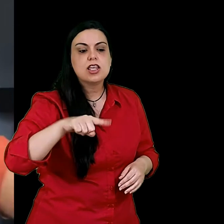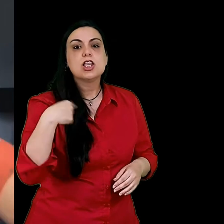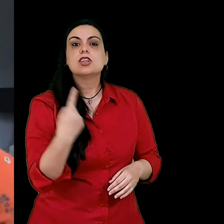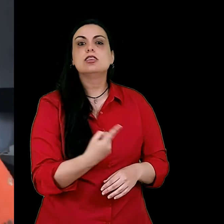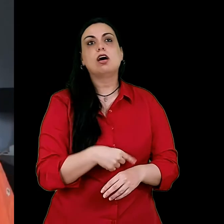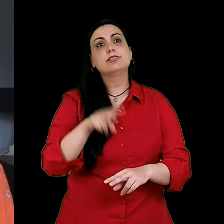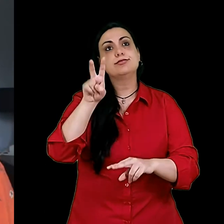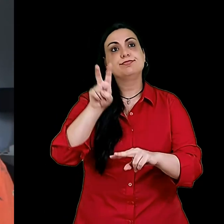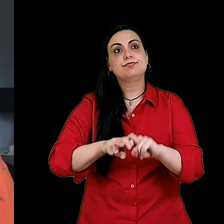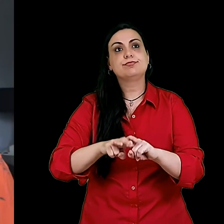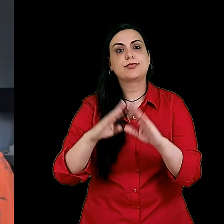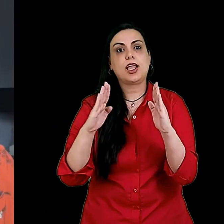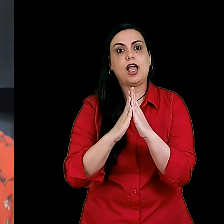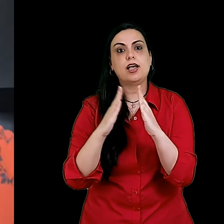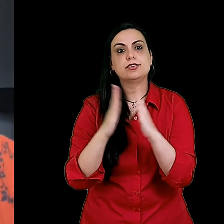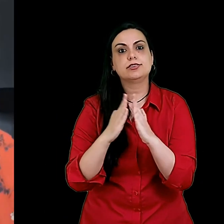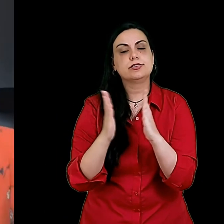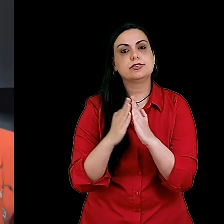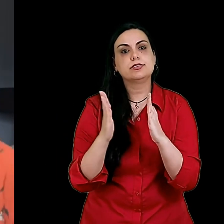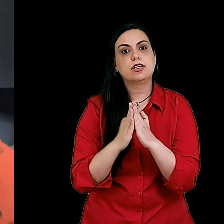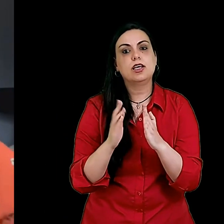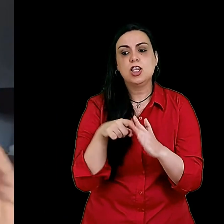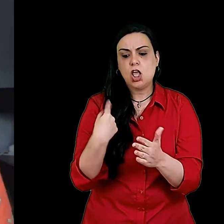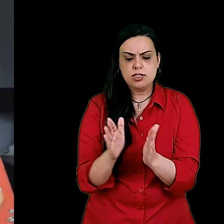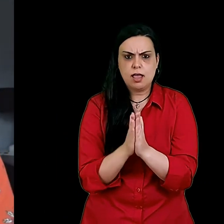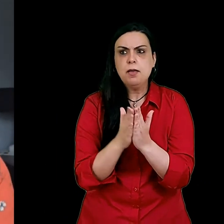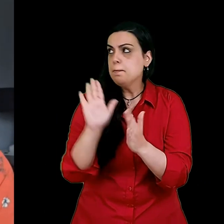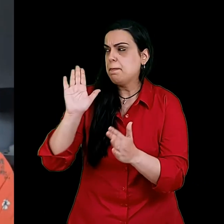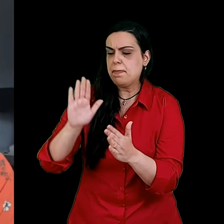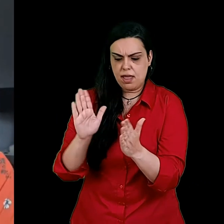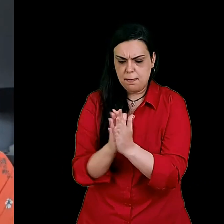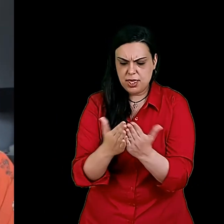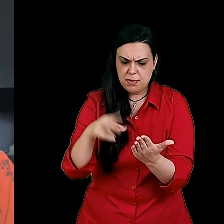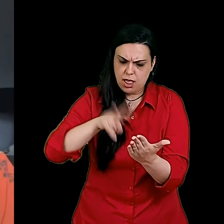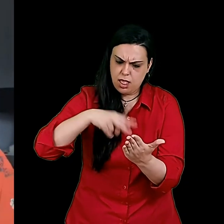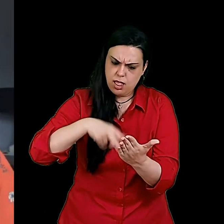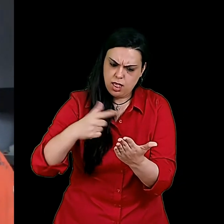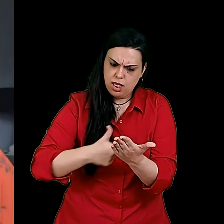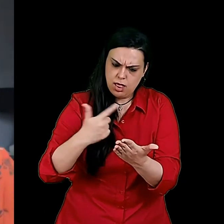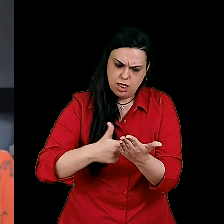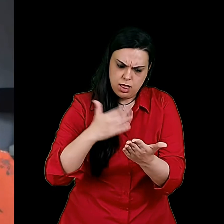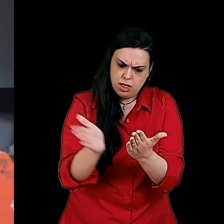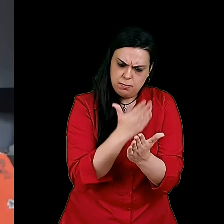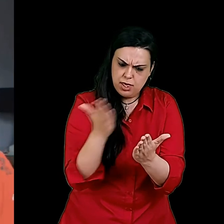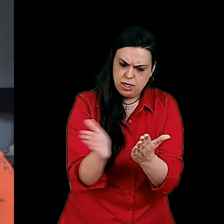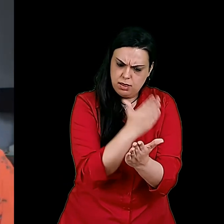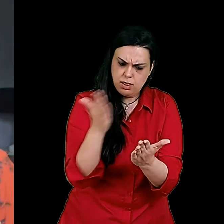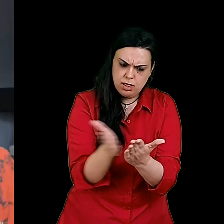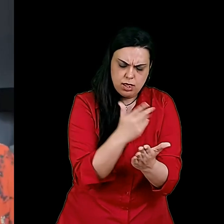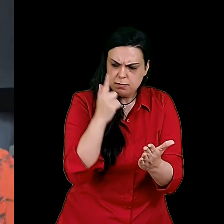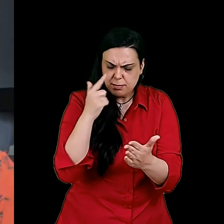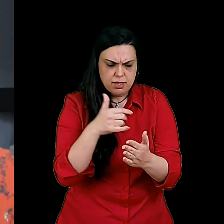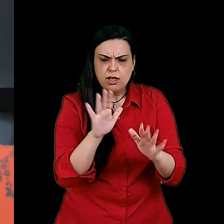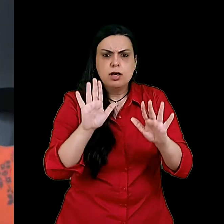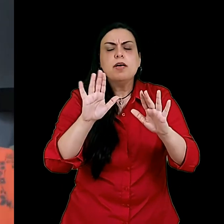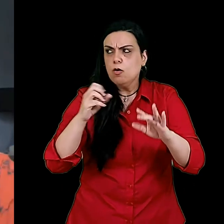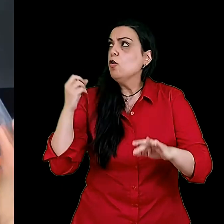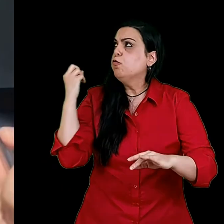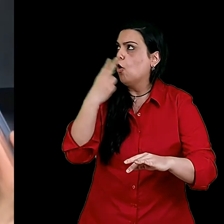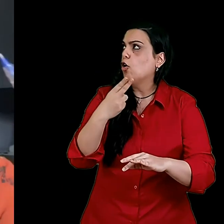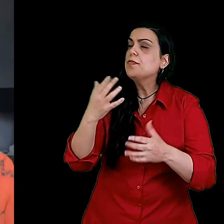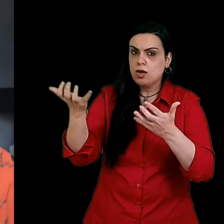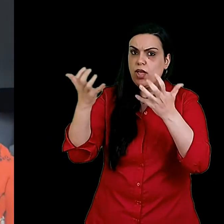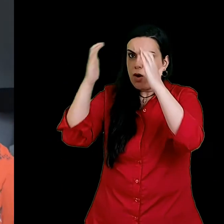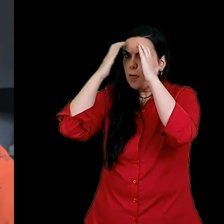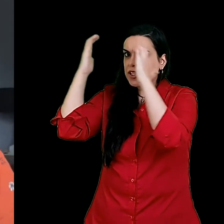comando, vai. A gente fica sentado em casa. A gente fica abrindo a Bíblia, revendo a anotação e